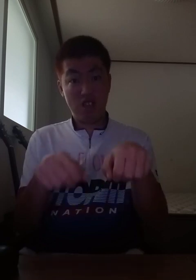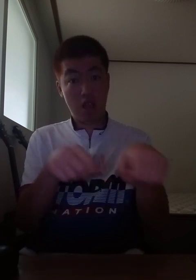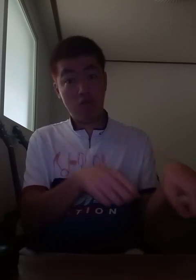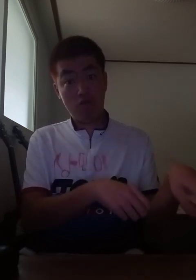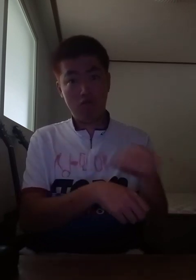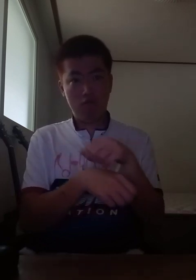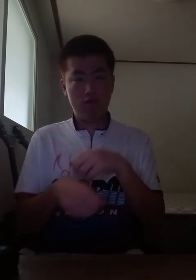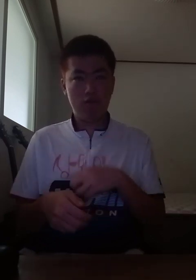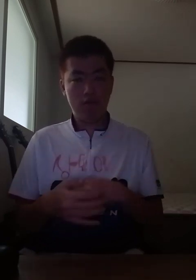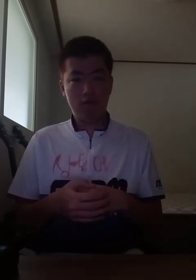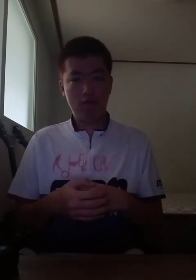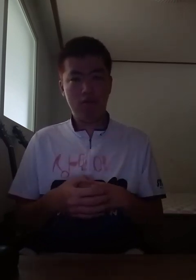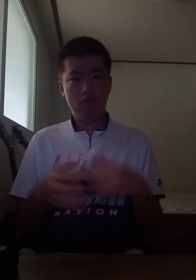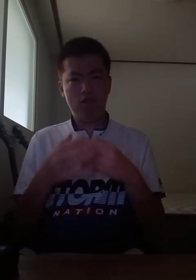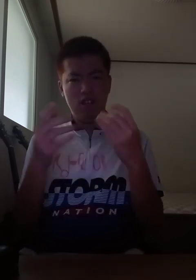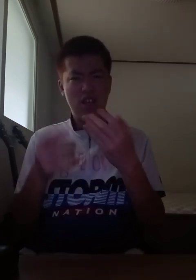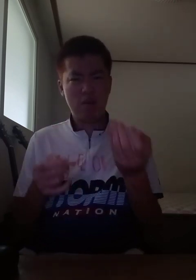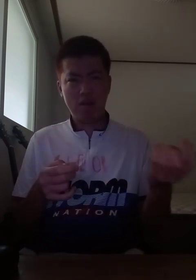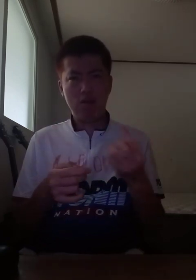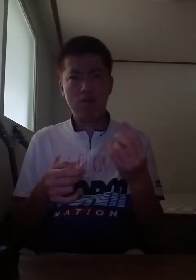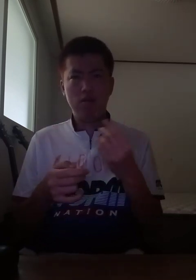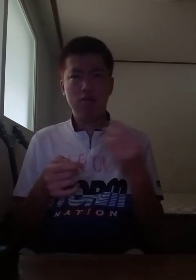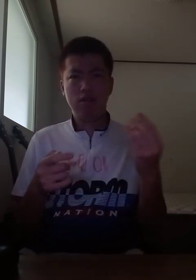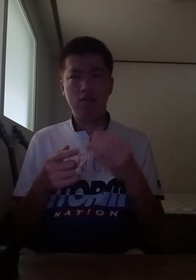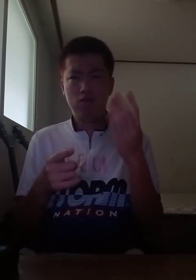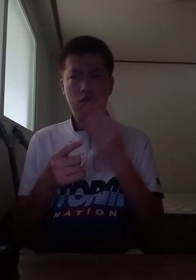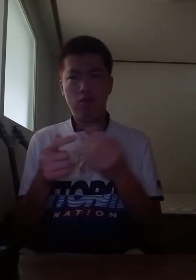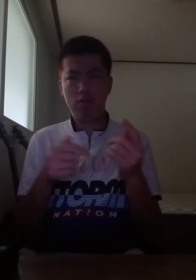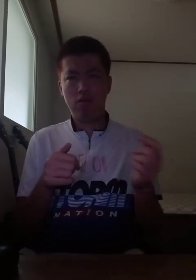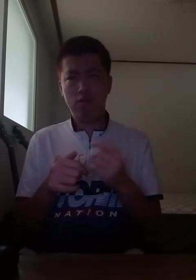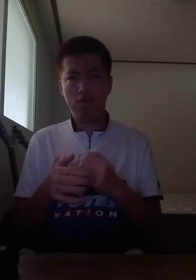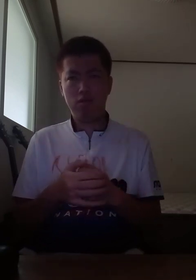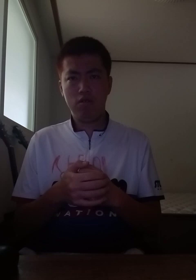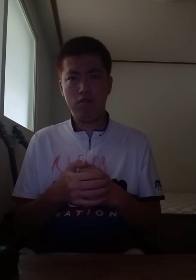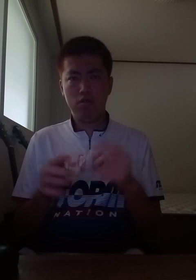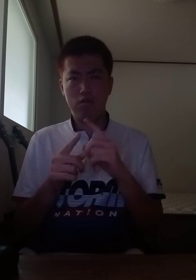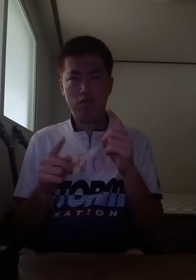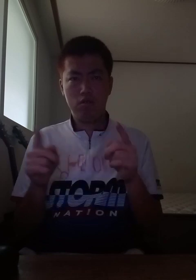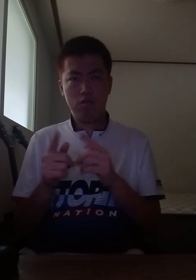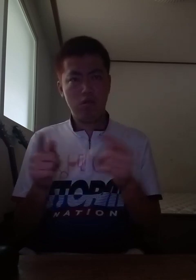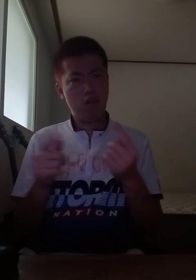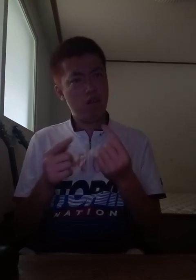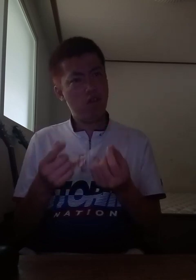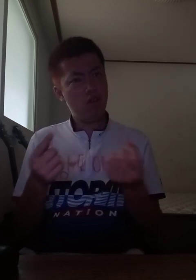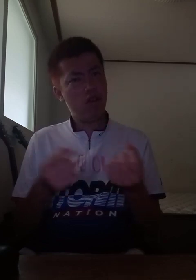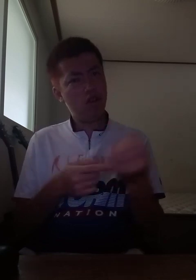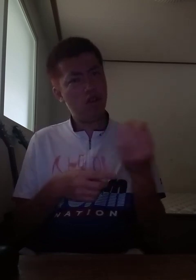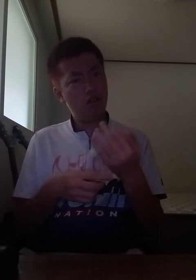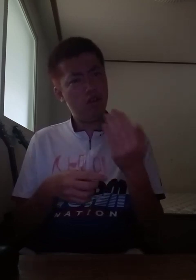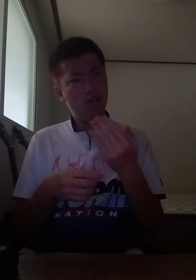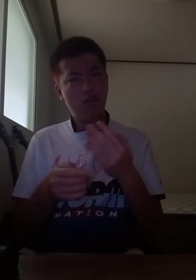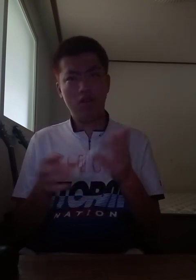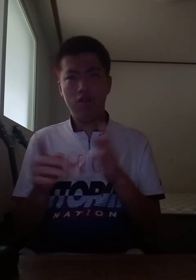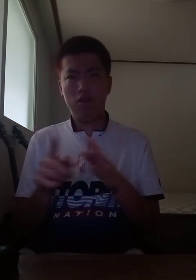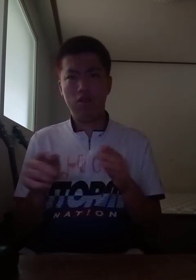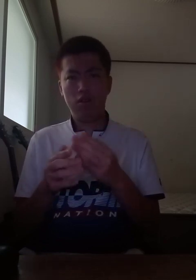있는데요. 최근에는 수질이 나빠져서 이마저도 쓸 수가 없게 됐습니다. 물을 뜨러 약수터까지 가야 하는 상황입니다. 밀착 카메라